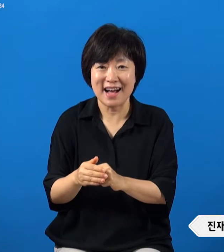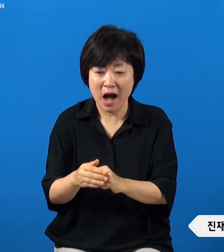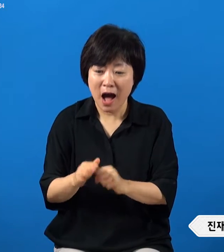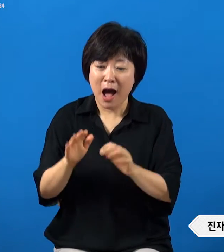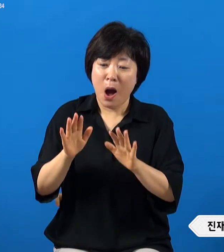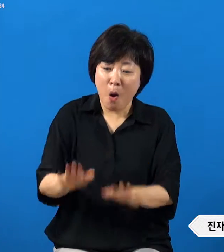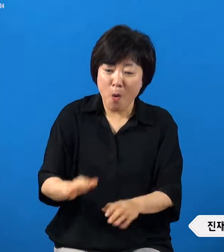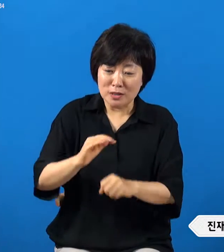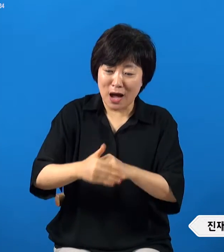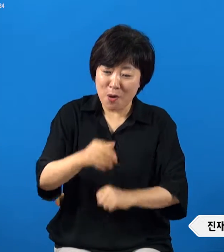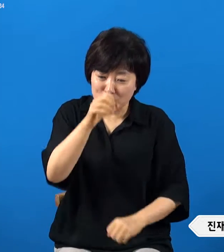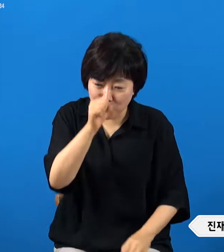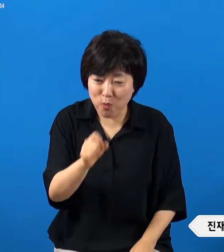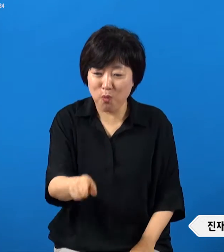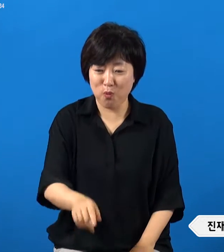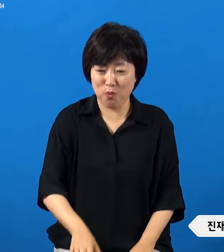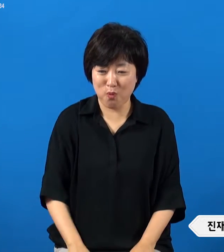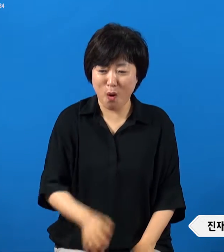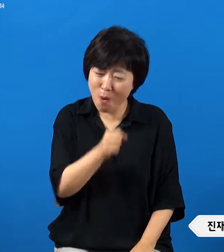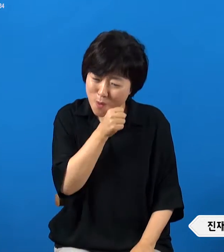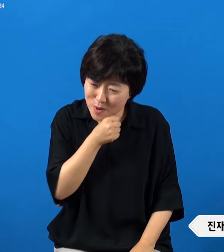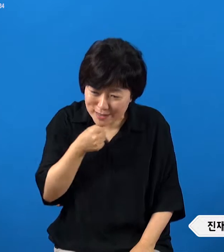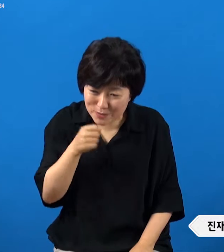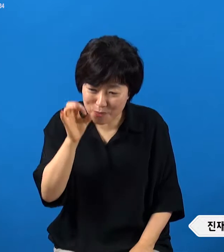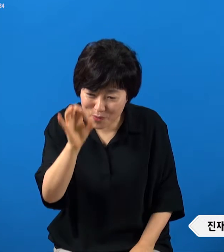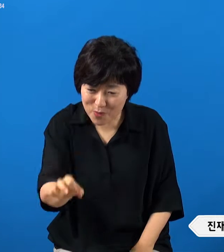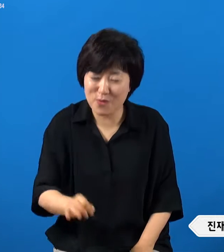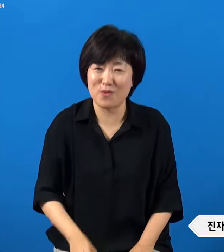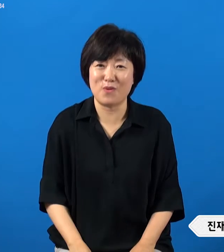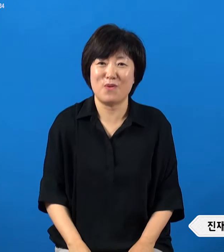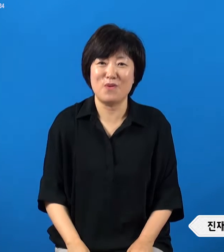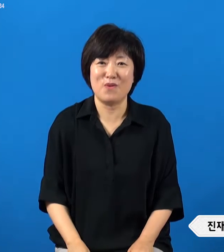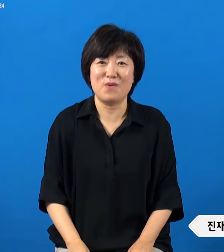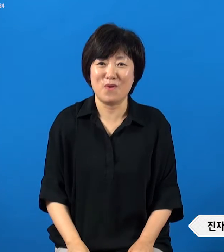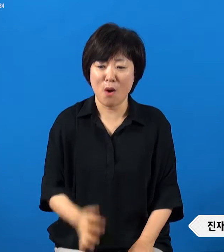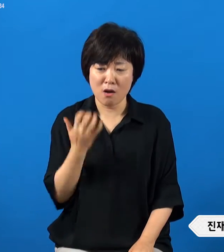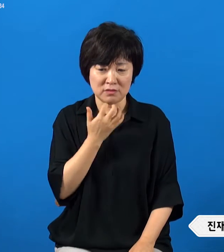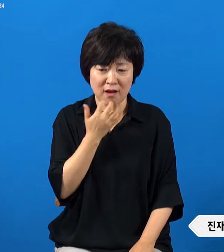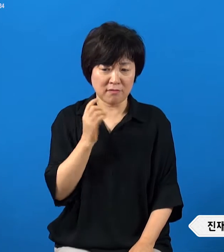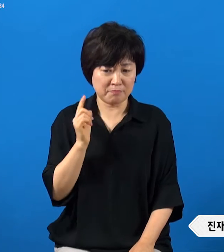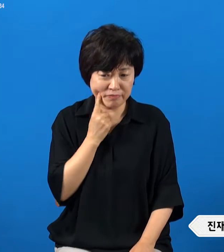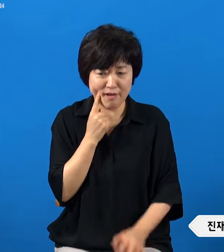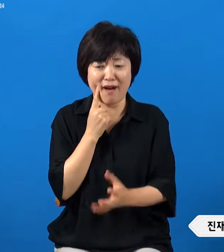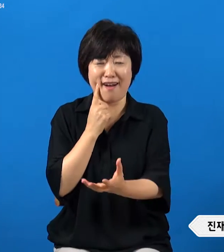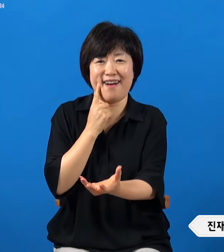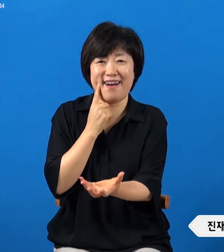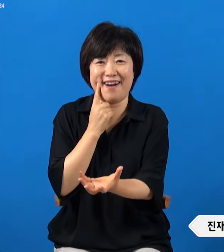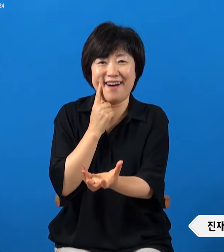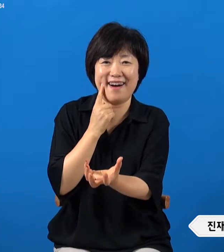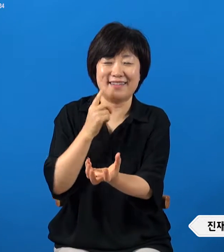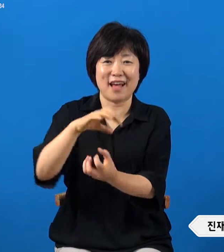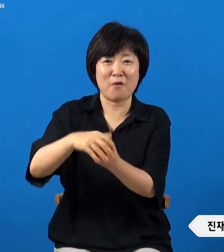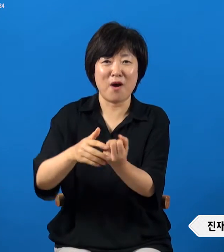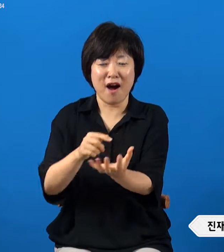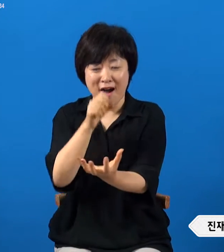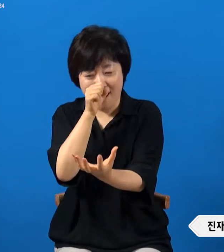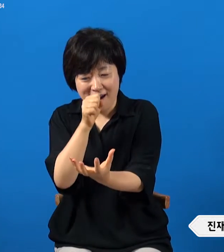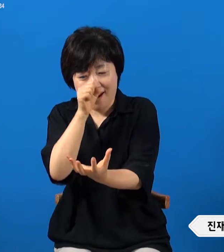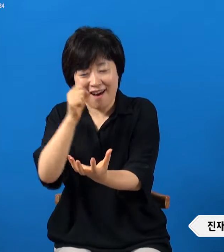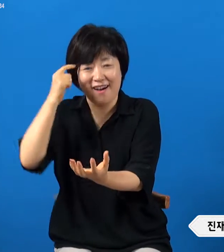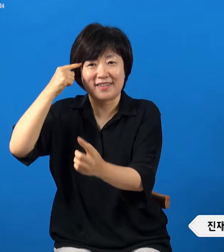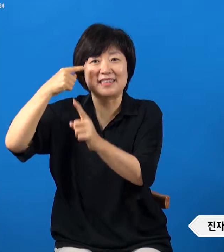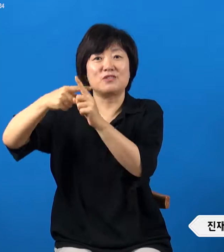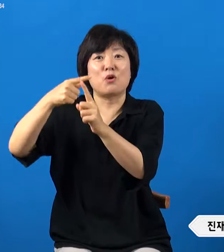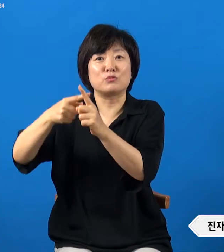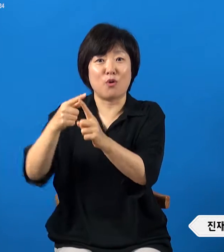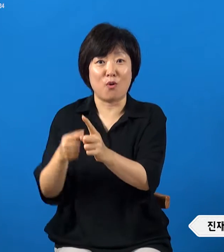오면 사과 오늘 좋네요, 맛있겠습니다, 색깔이 좋네요, 항상